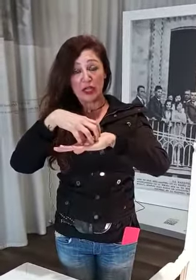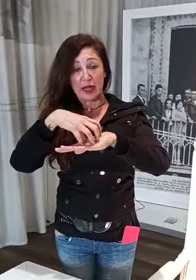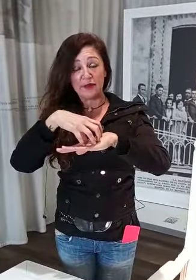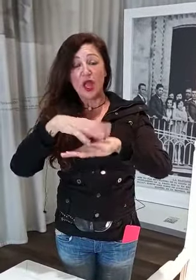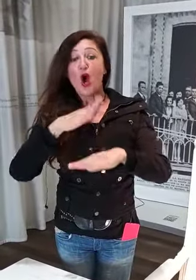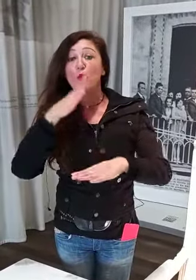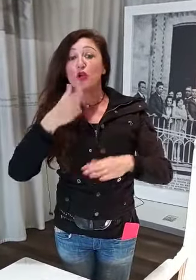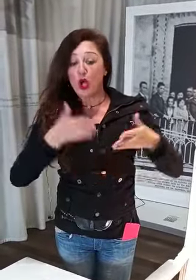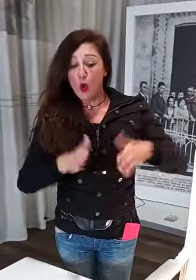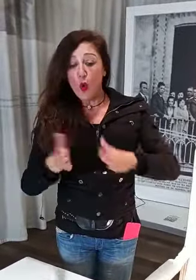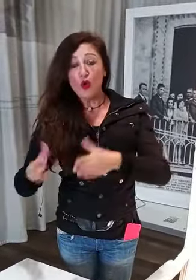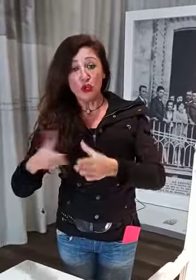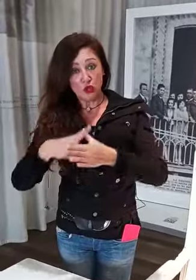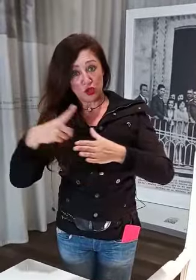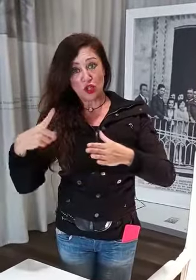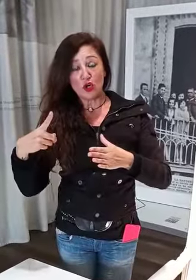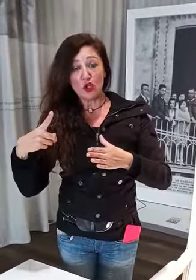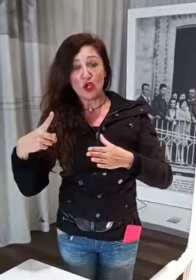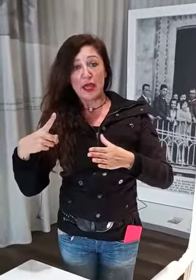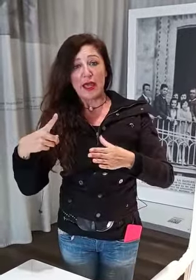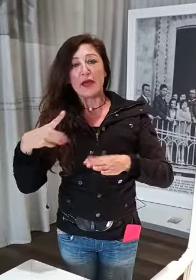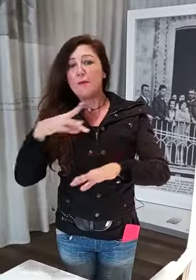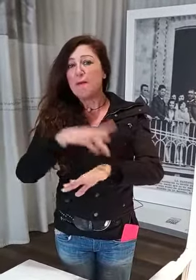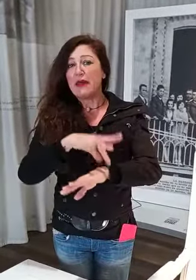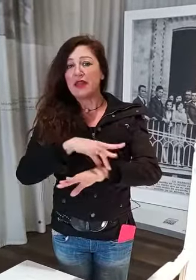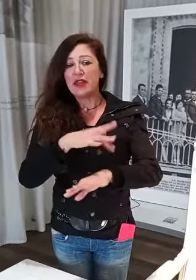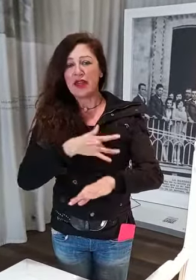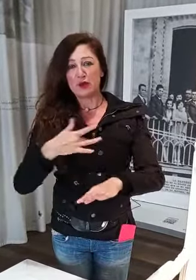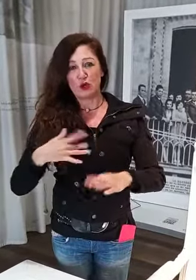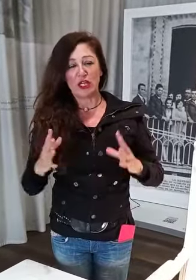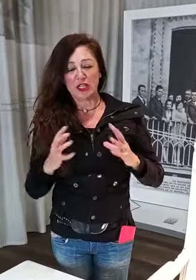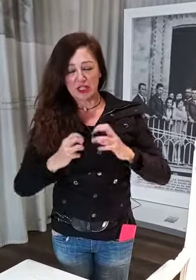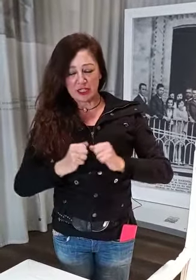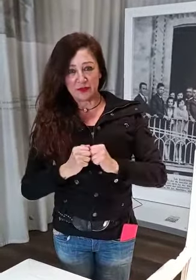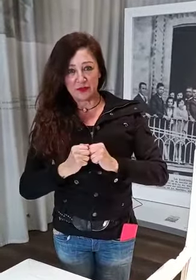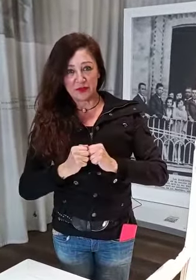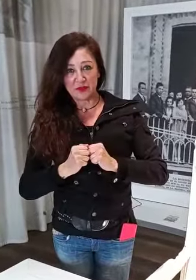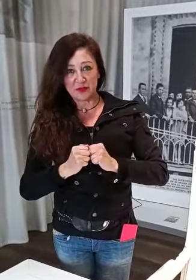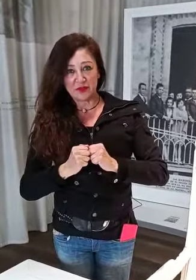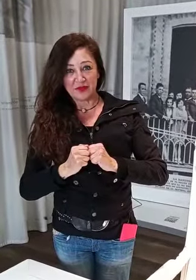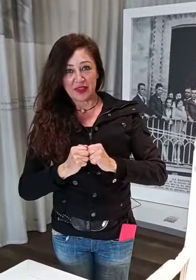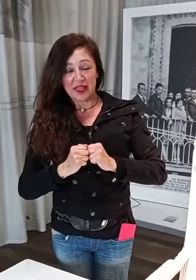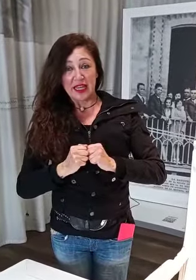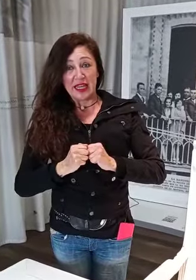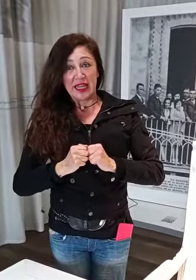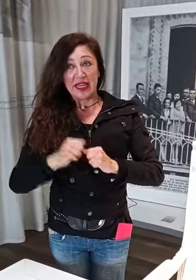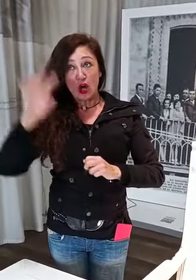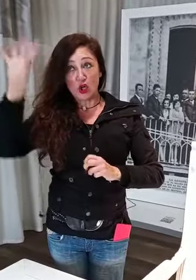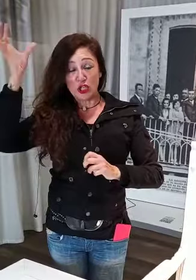colina porque uno de sus hijos padecía de bronquitis. Y las